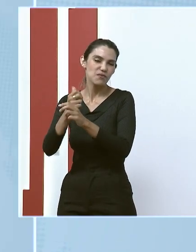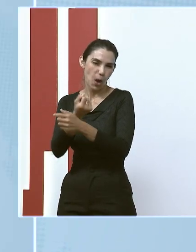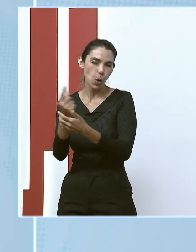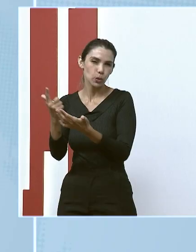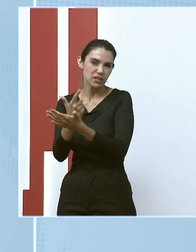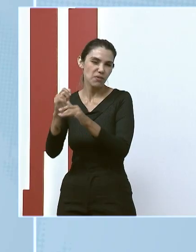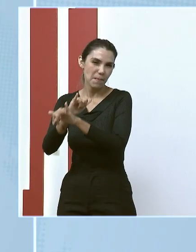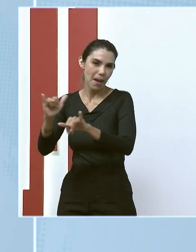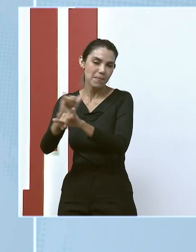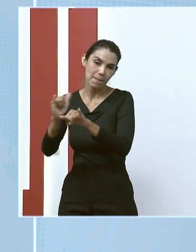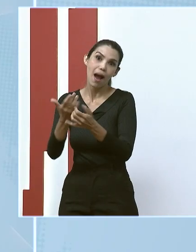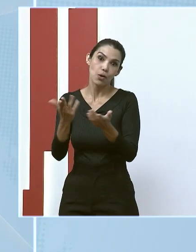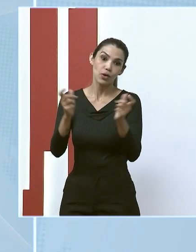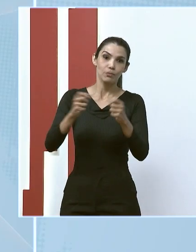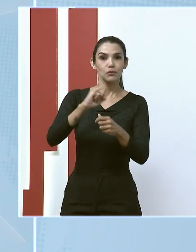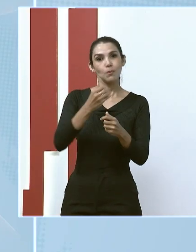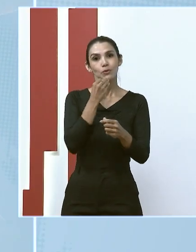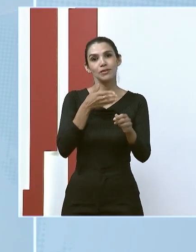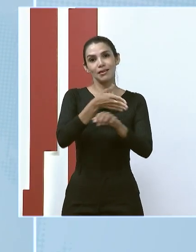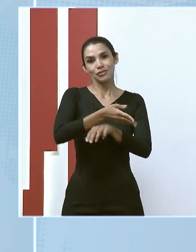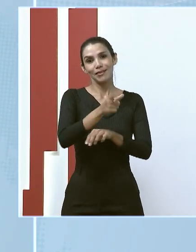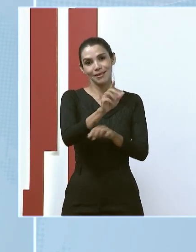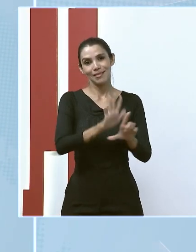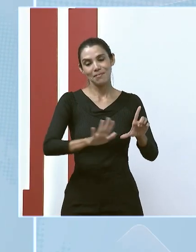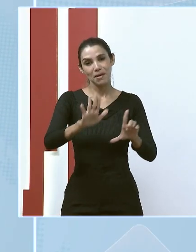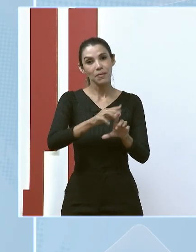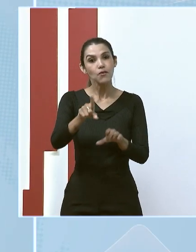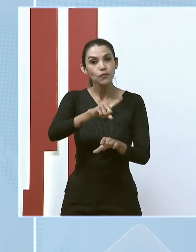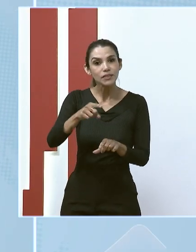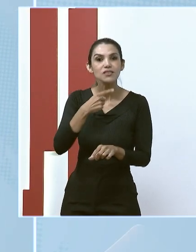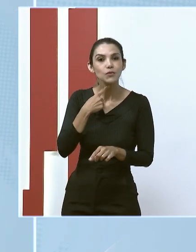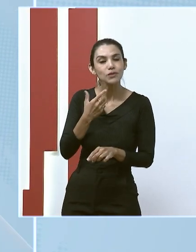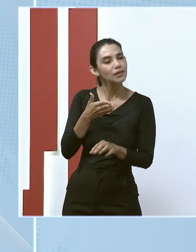Para acessar a nova plataforma, basta entrar no site